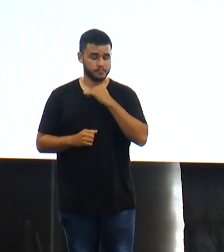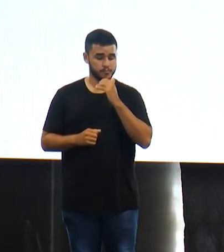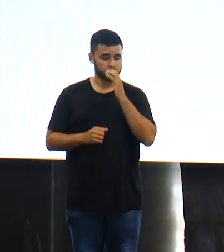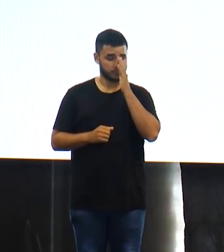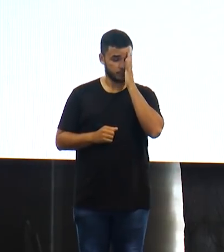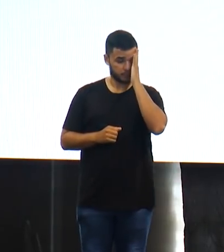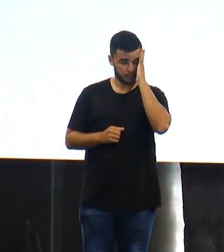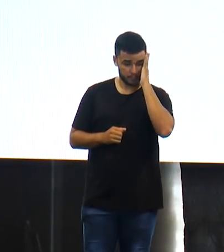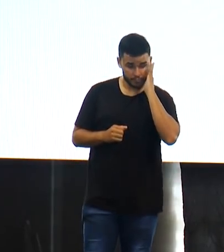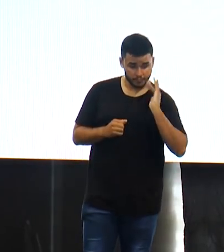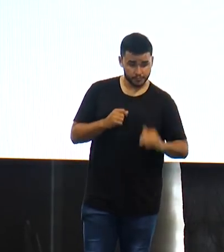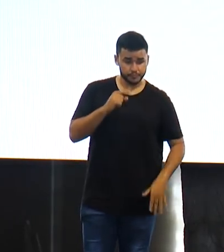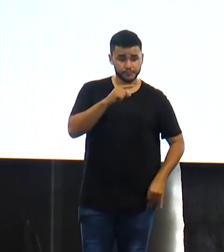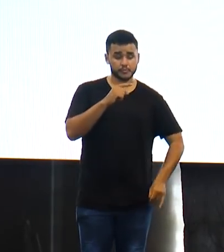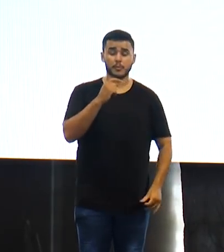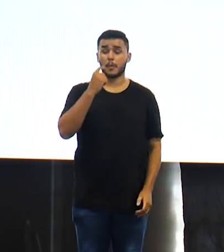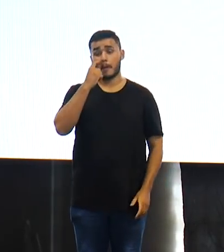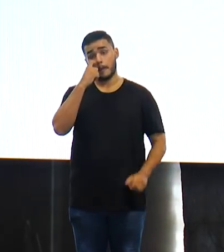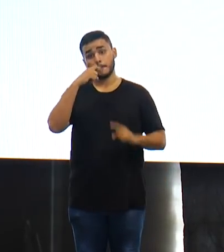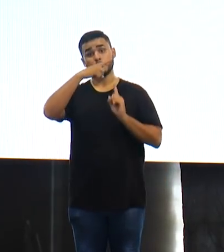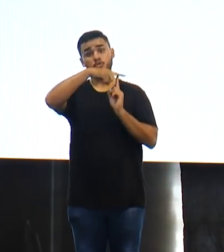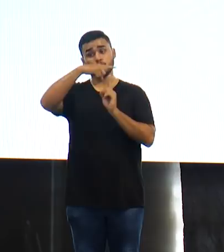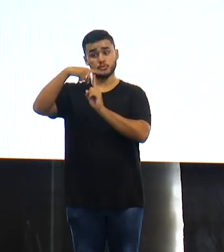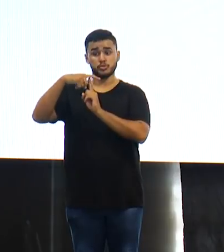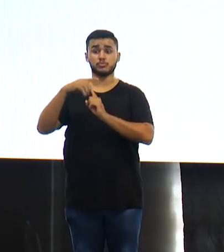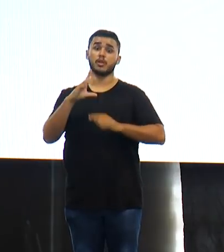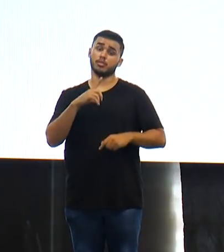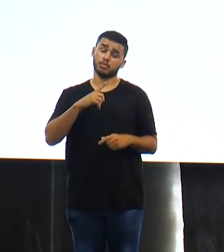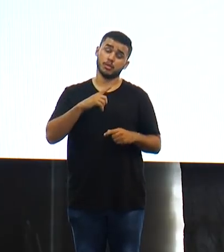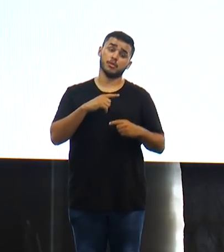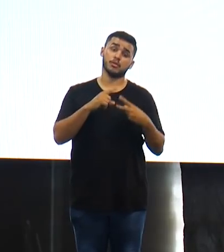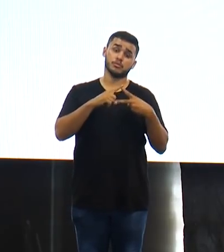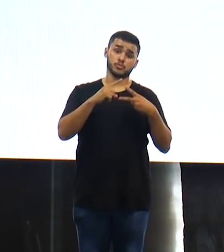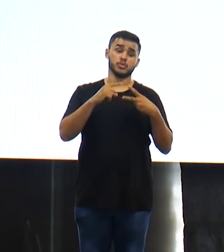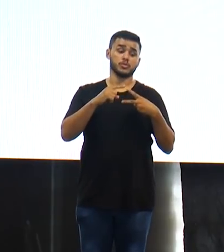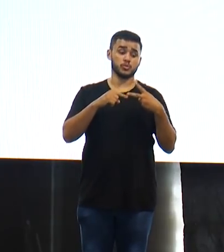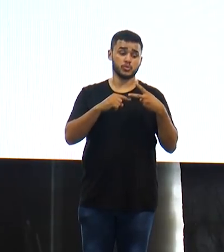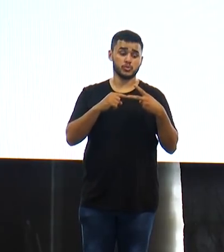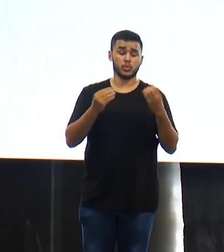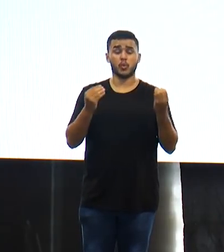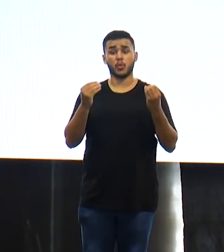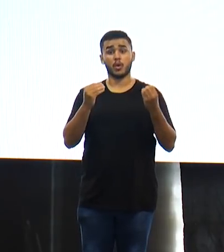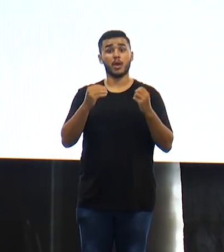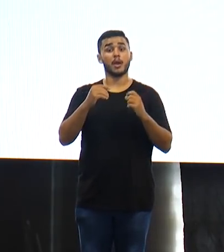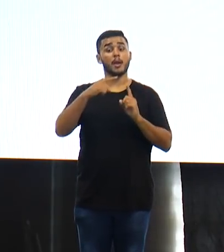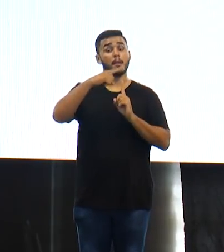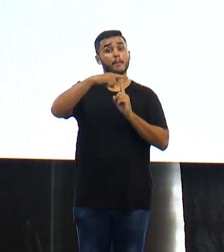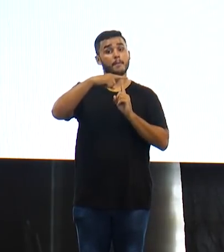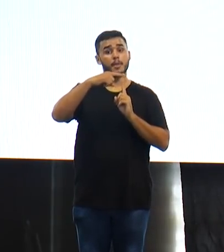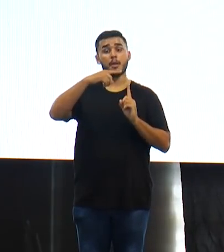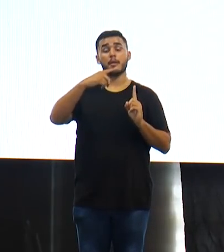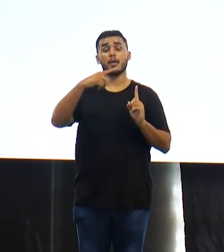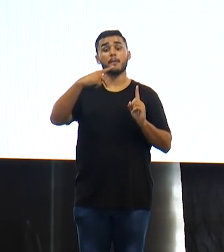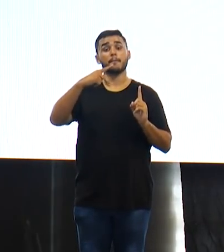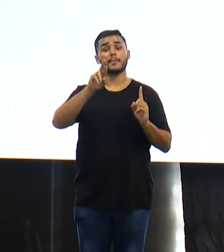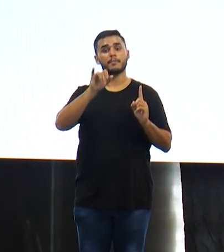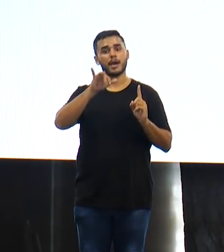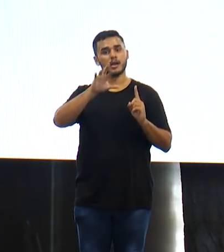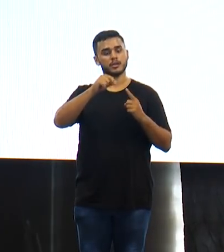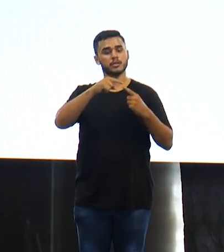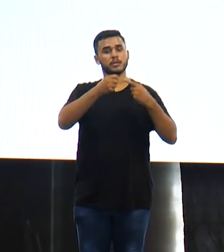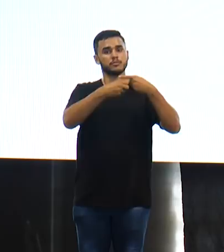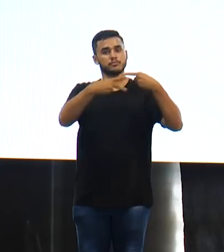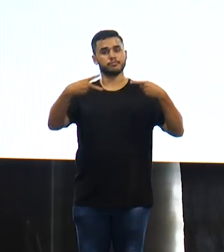posso dizer para vocês que essas fontes primárias, elas podem ser renováveis ou não renováveis. As fontes primárias podem